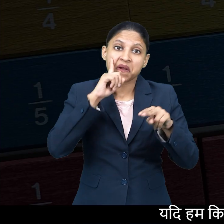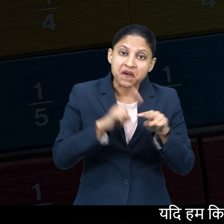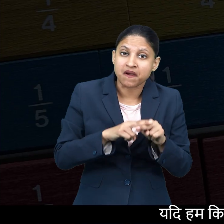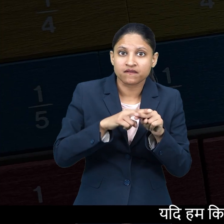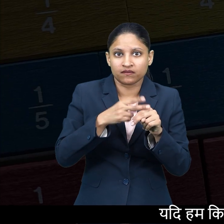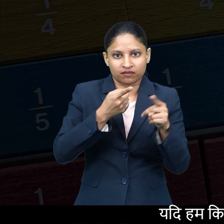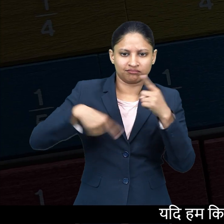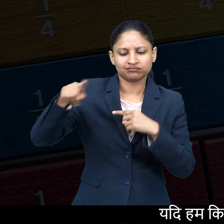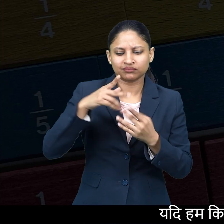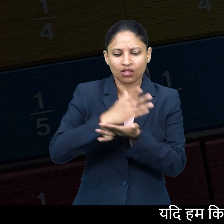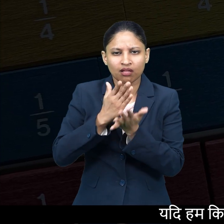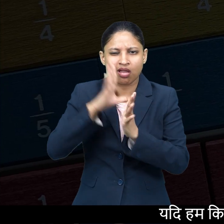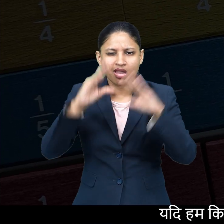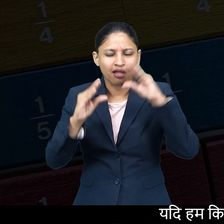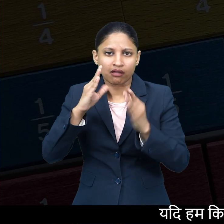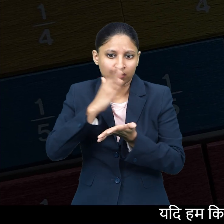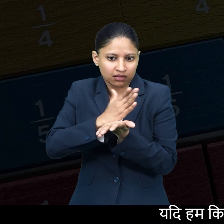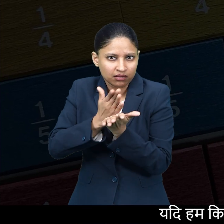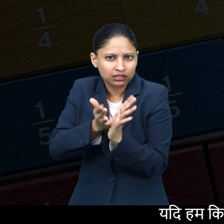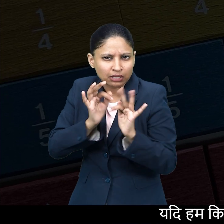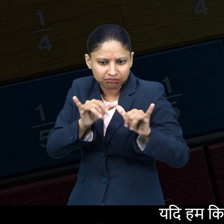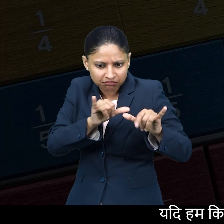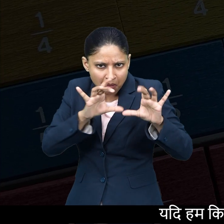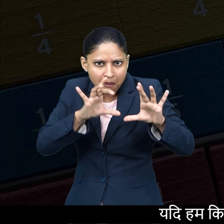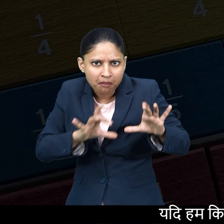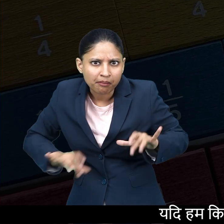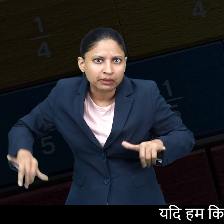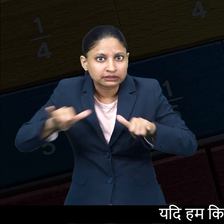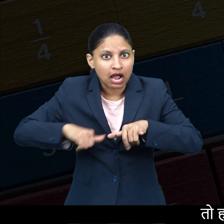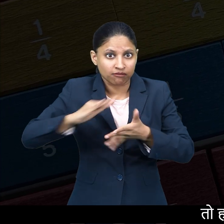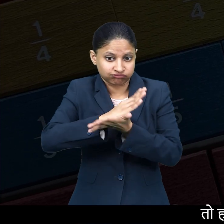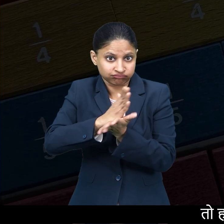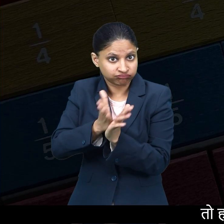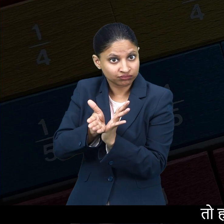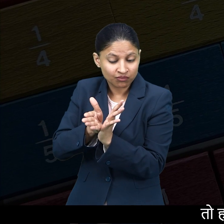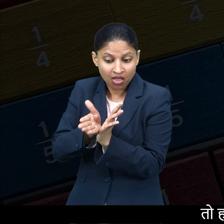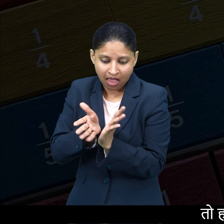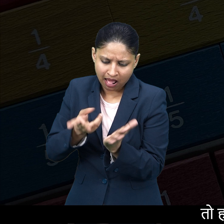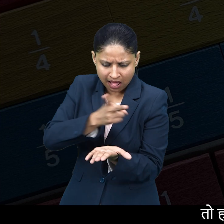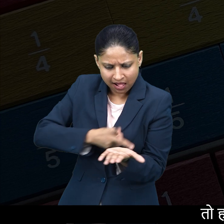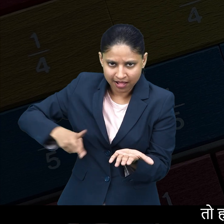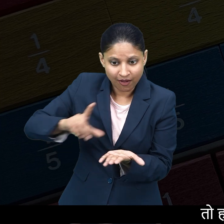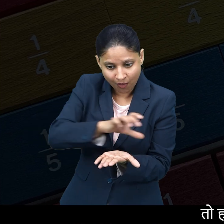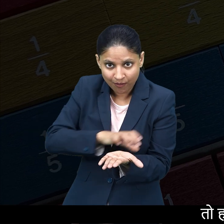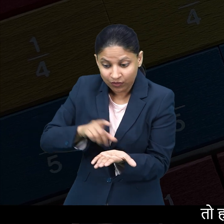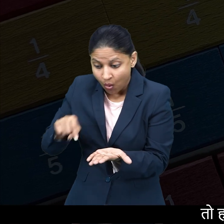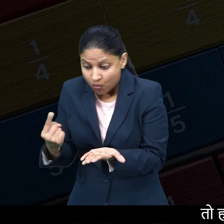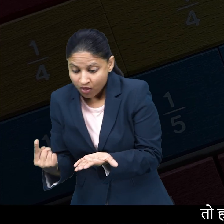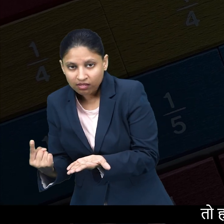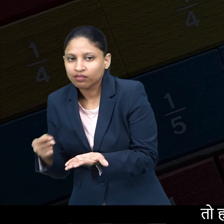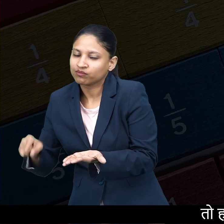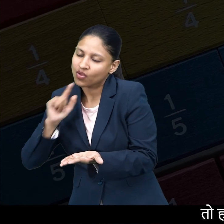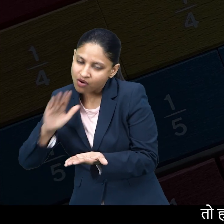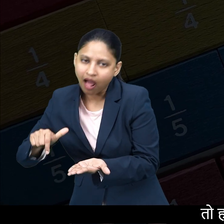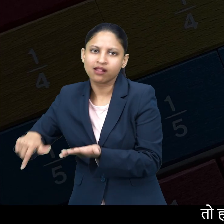यदि हम किसी वस्तु को समान हिस्सों में बांटते हैं, तो हर एक हिस्सा एक अंश होता है।